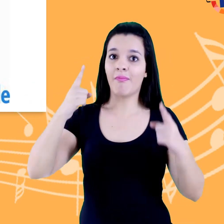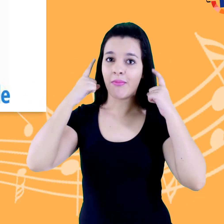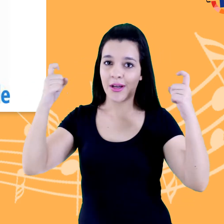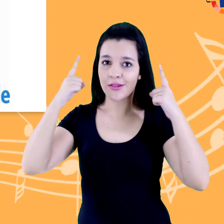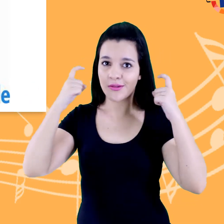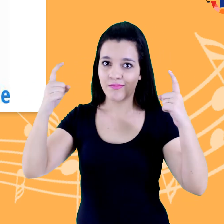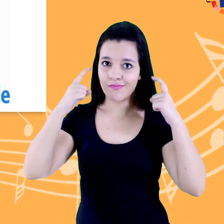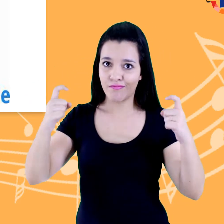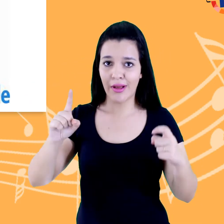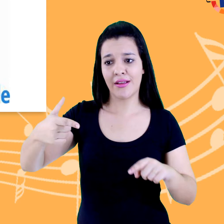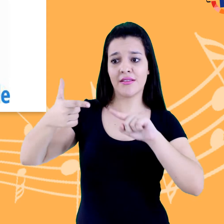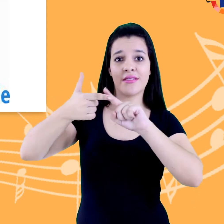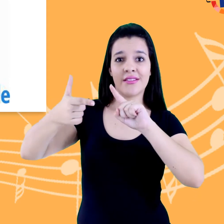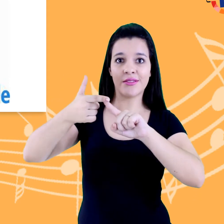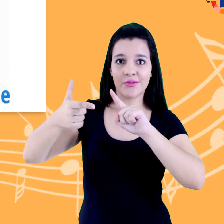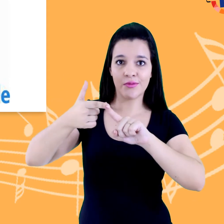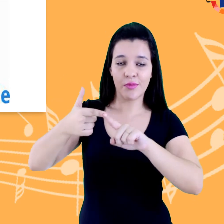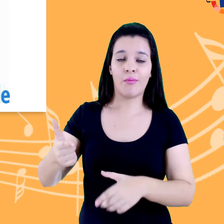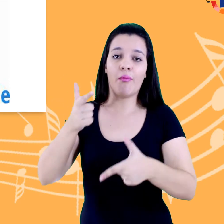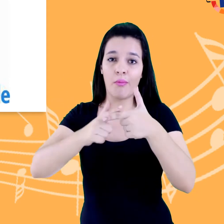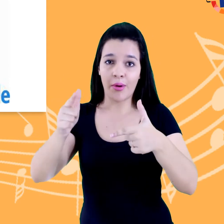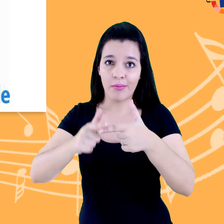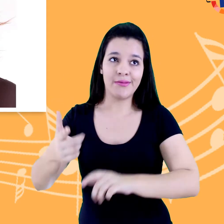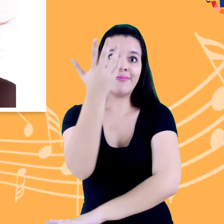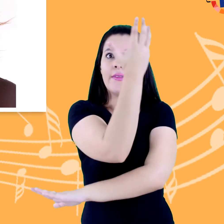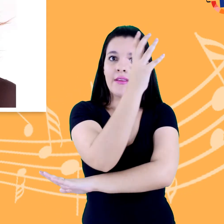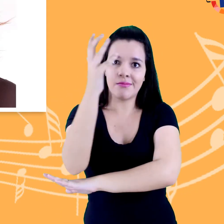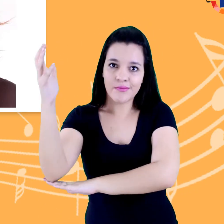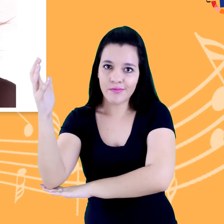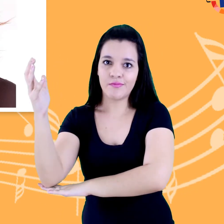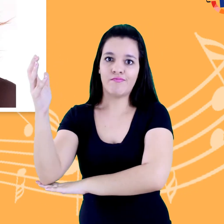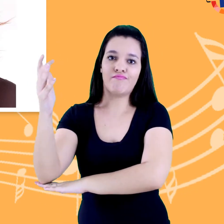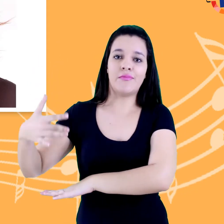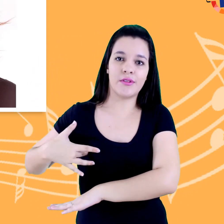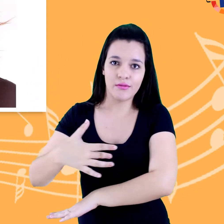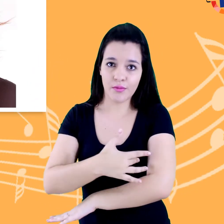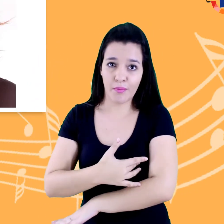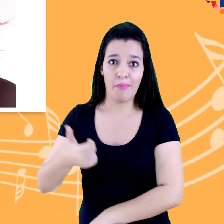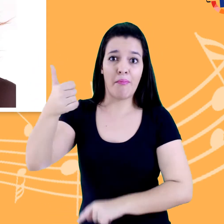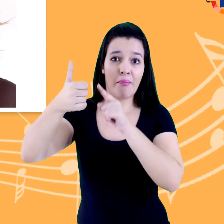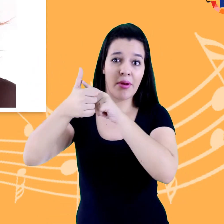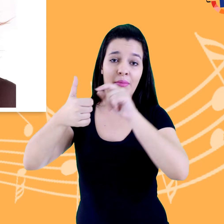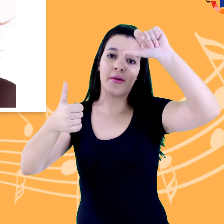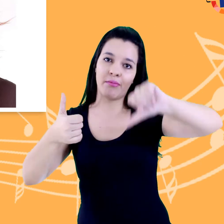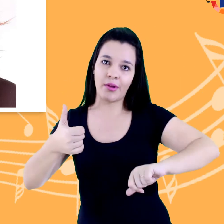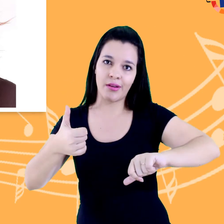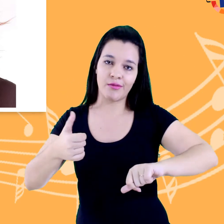é a segunda causa de poluição ambiental, perdendo apenas para a poluição do ar.